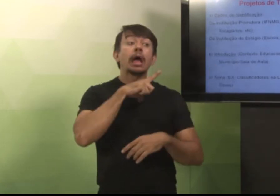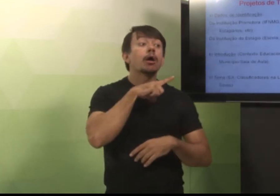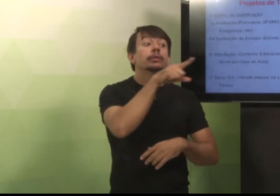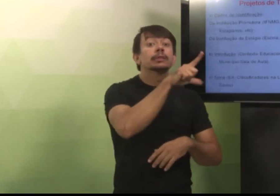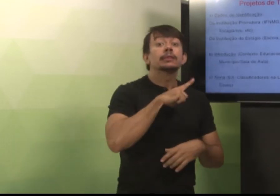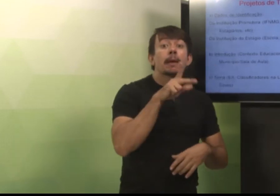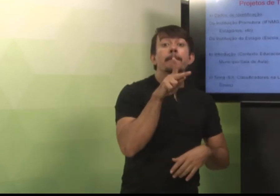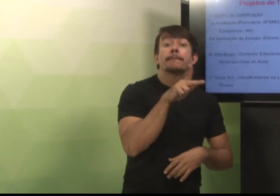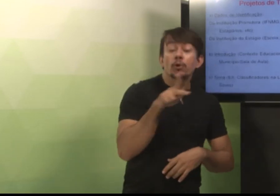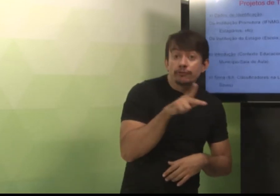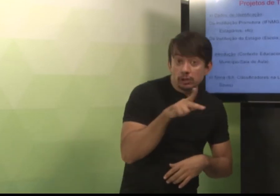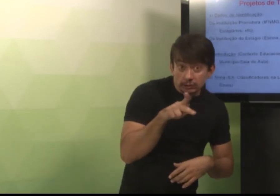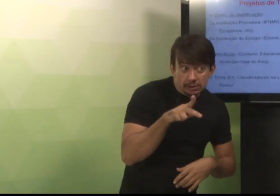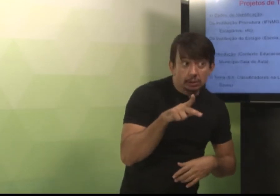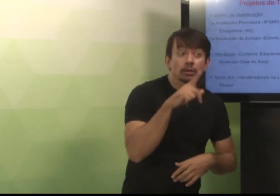surdos?